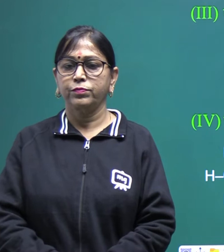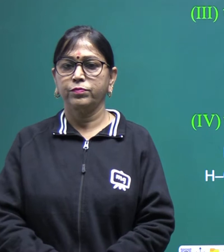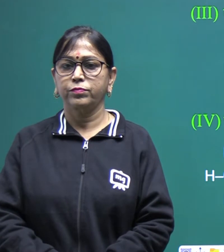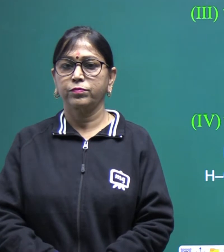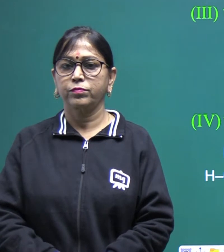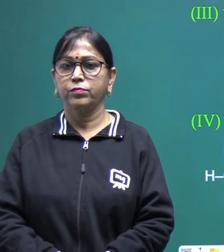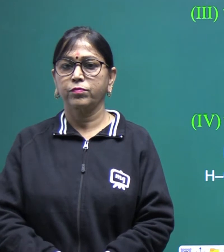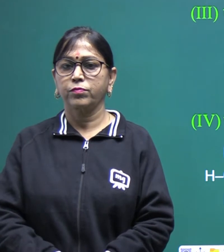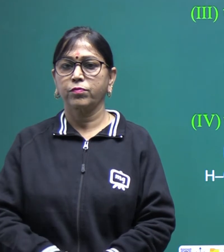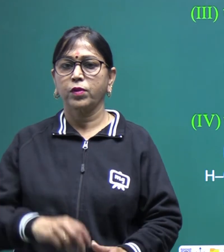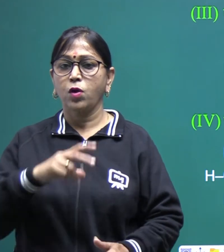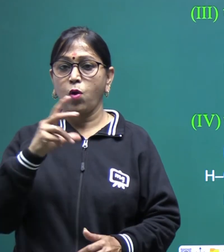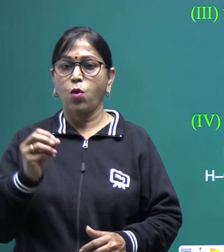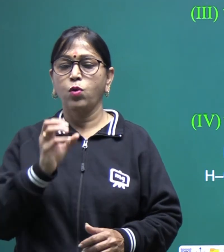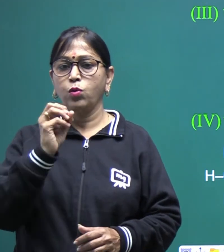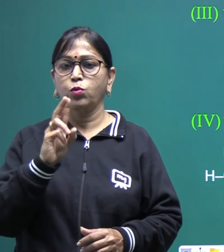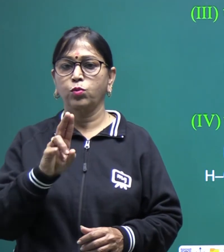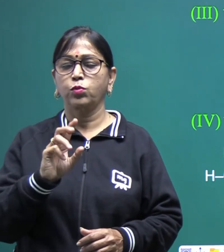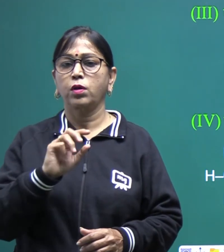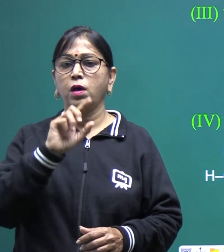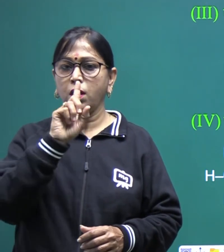और ऑक्सीजन का 1 परमाणु,